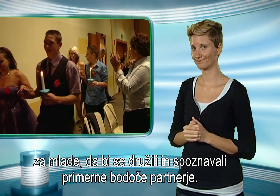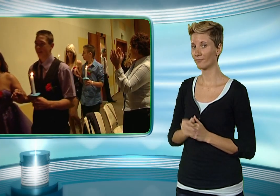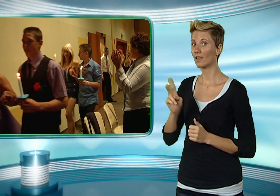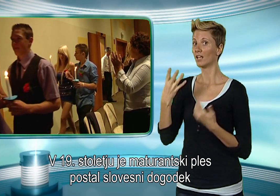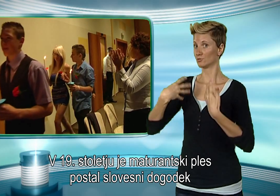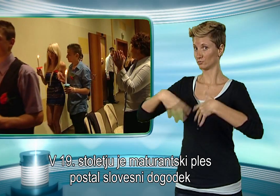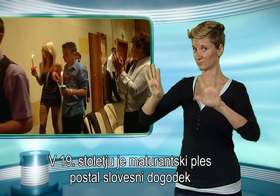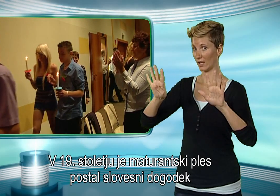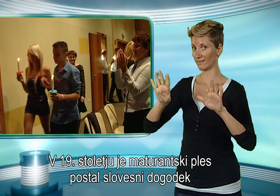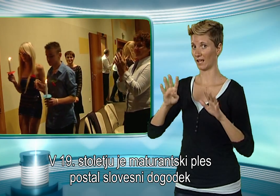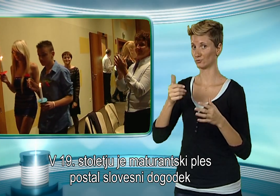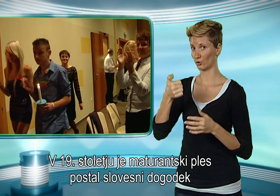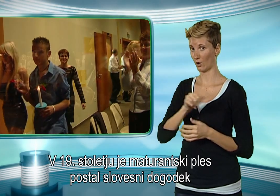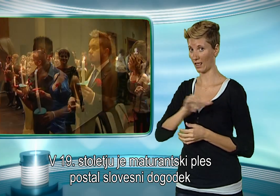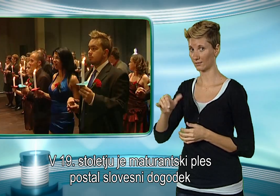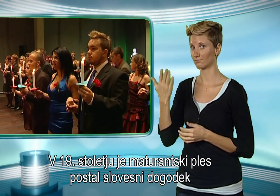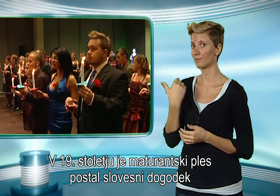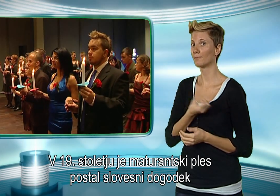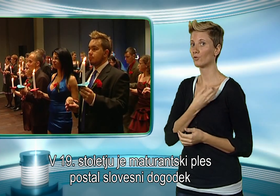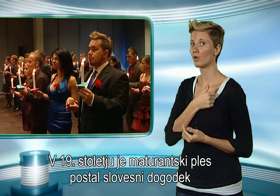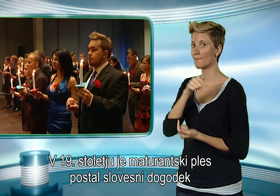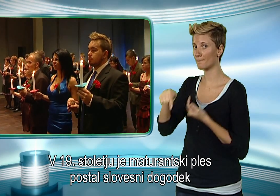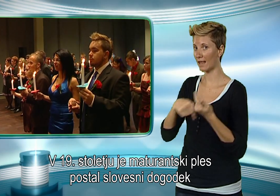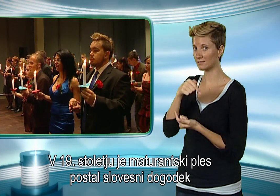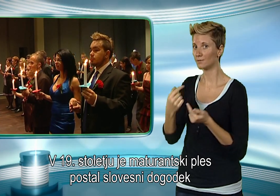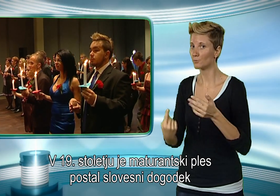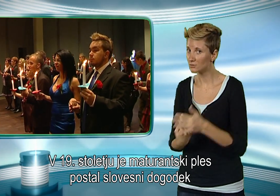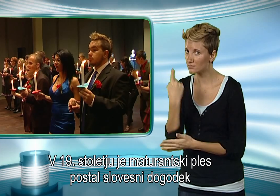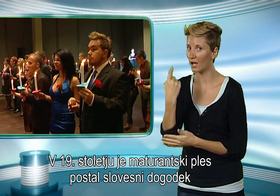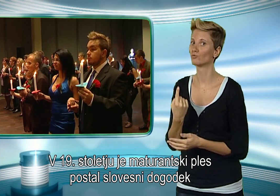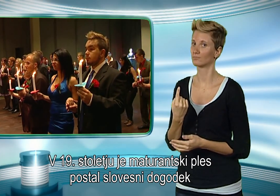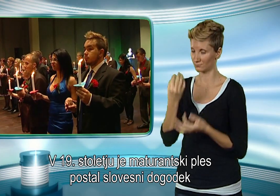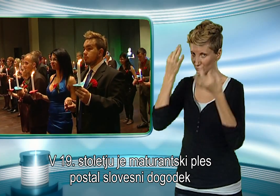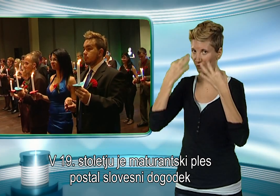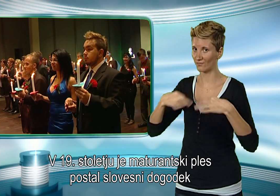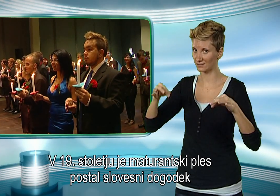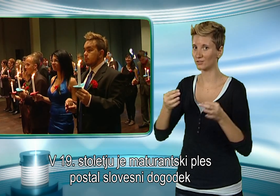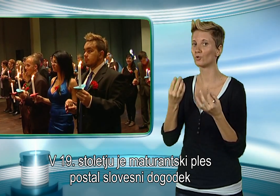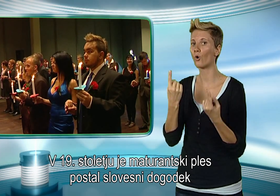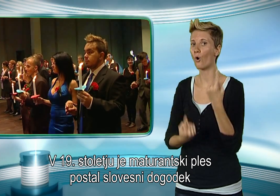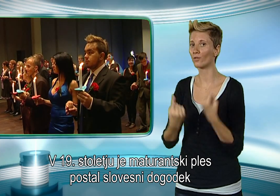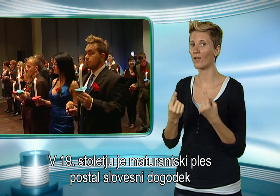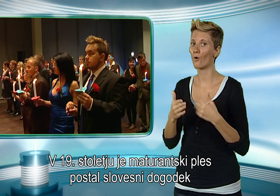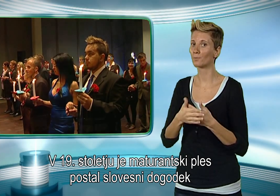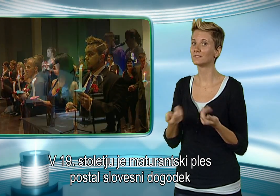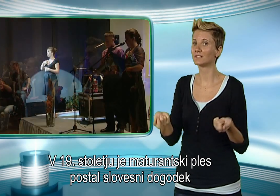V 19. stoletju je maturantski ples postal slovesni dogodek ob zaključku izpitov.